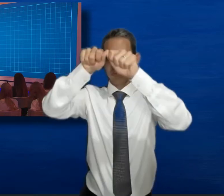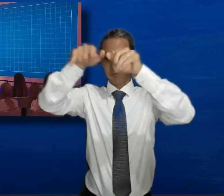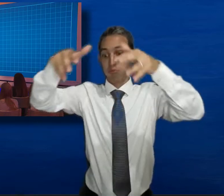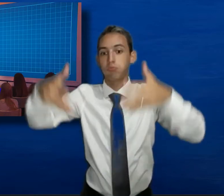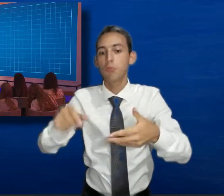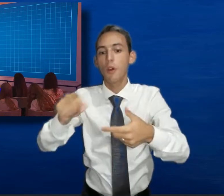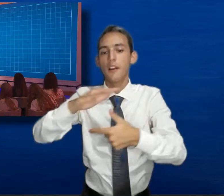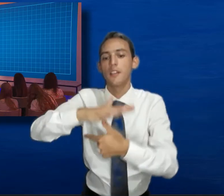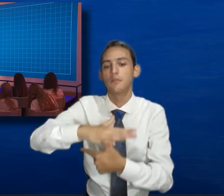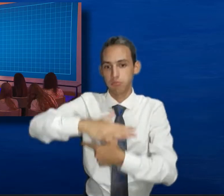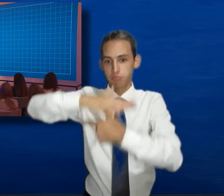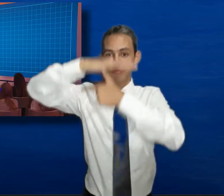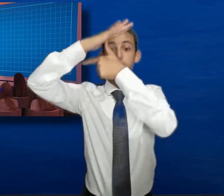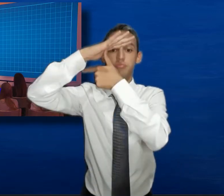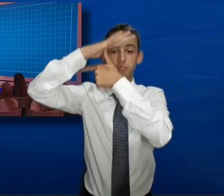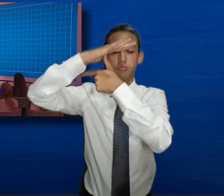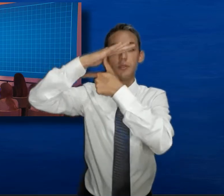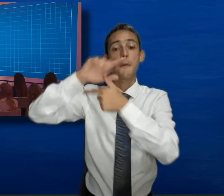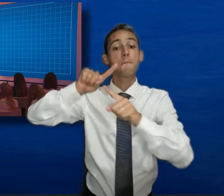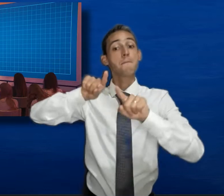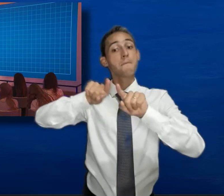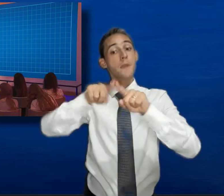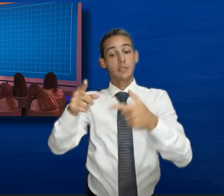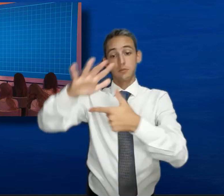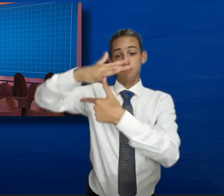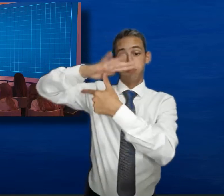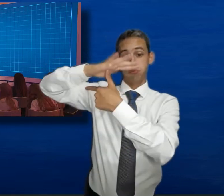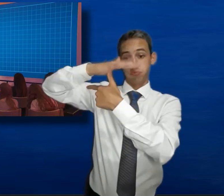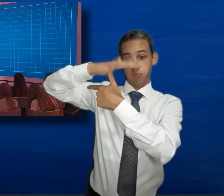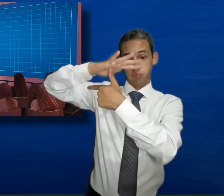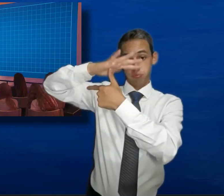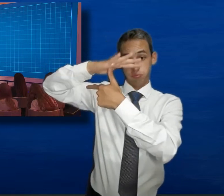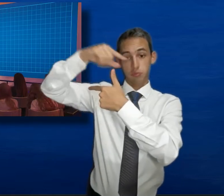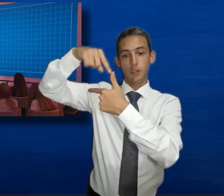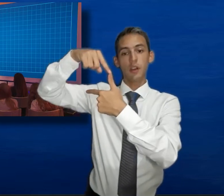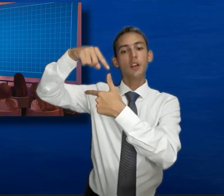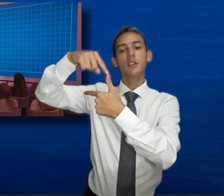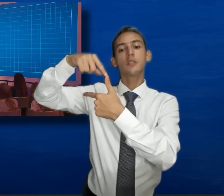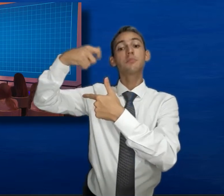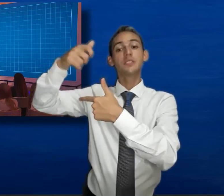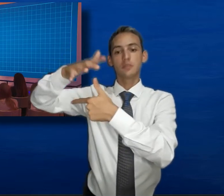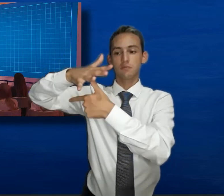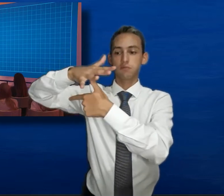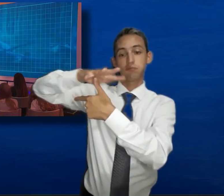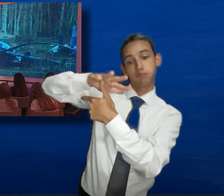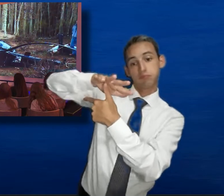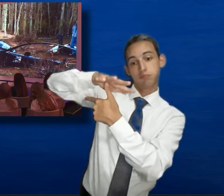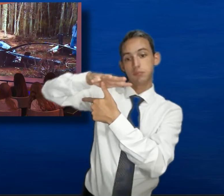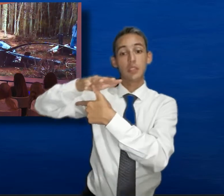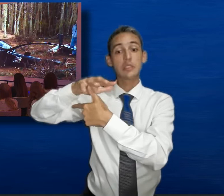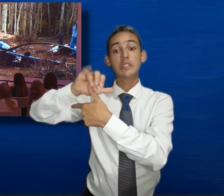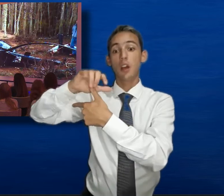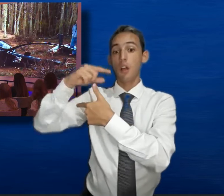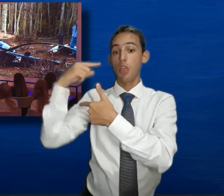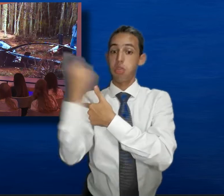e o comprimento da pá produzem ascensão e torque. No entanto, o torque criado pelo rotor principal deve ser